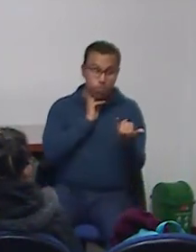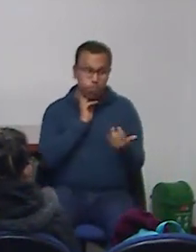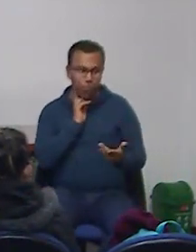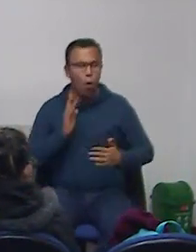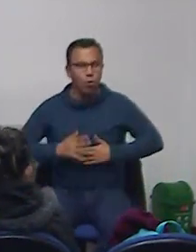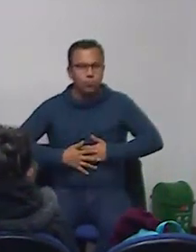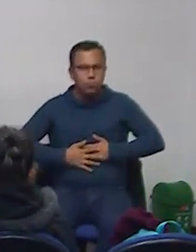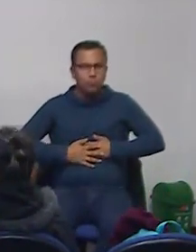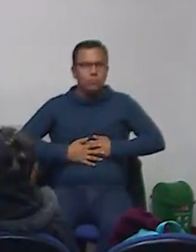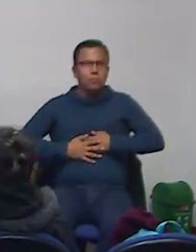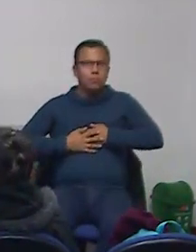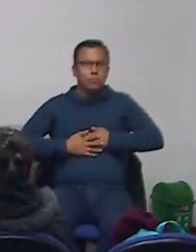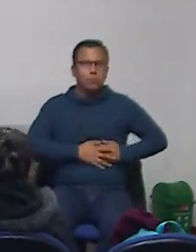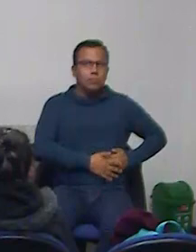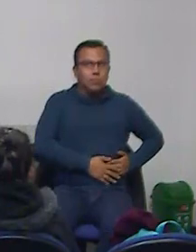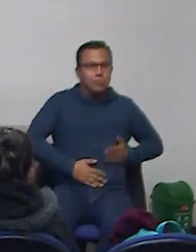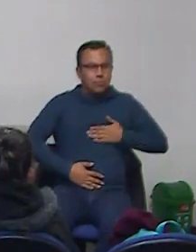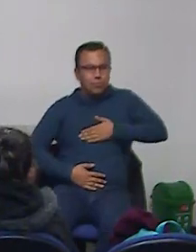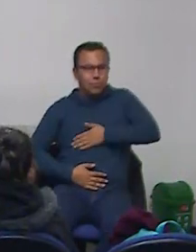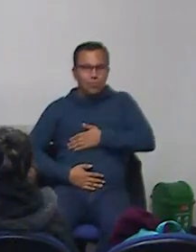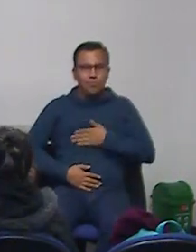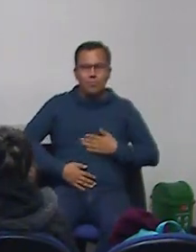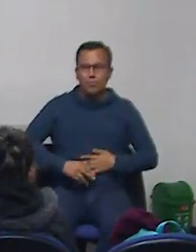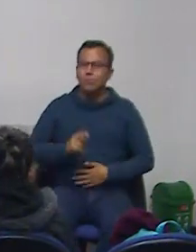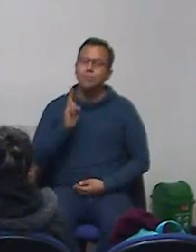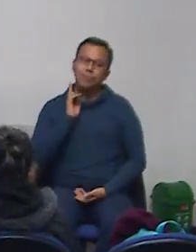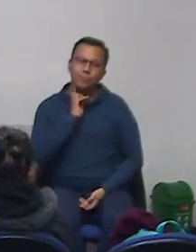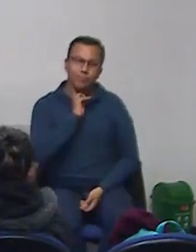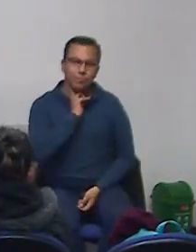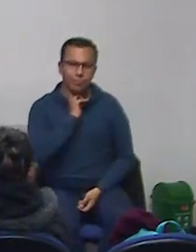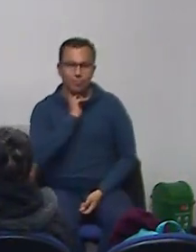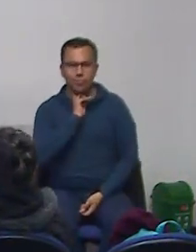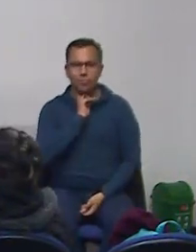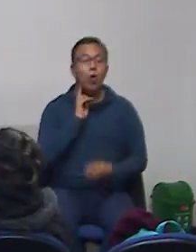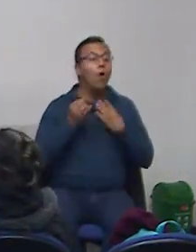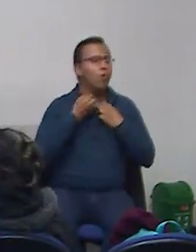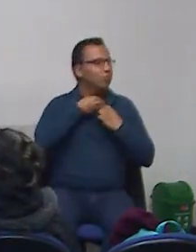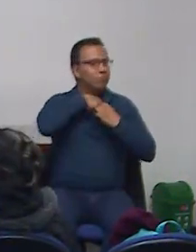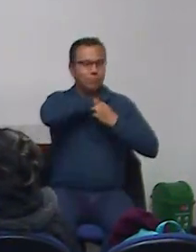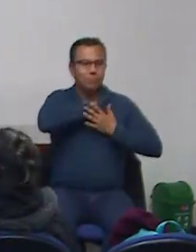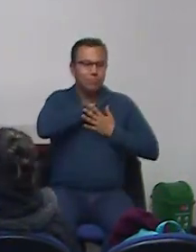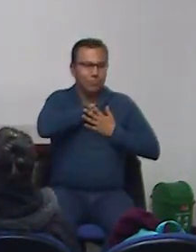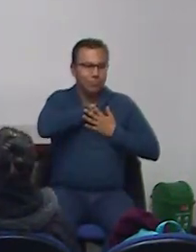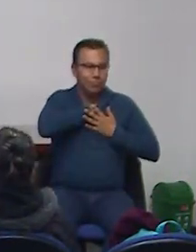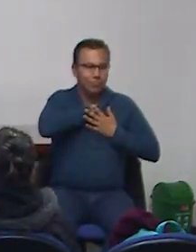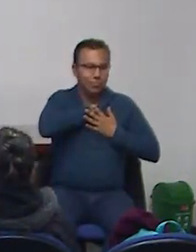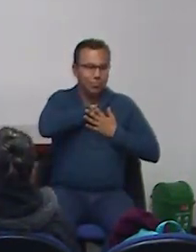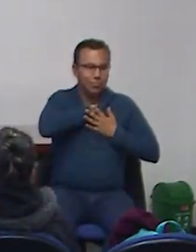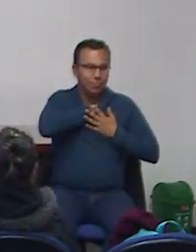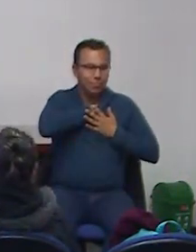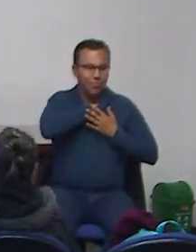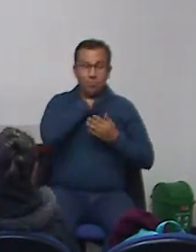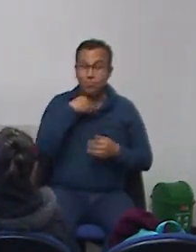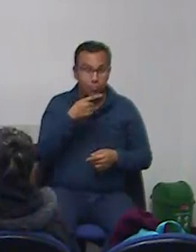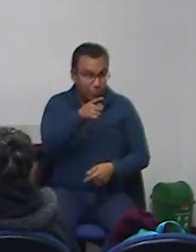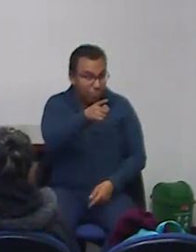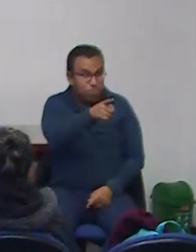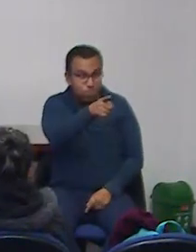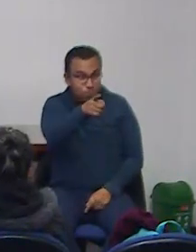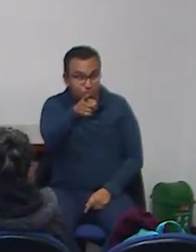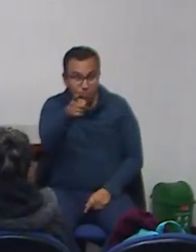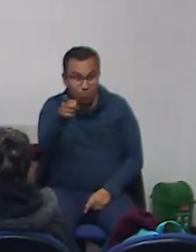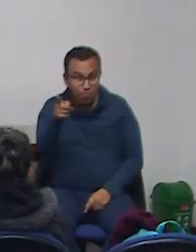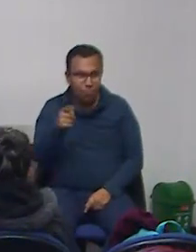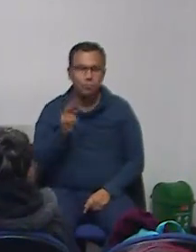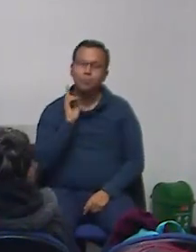panza también hay un punto en el que uno puede identificar el pulso hecho cada uno m en dónde y se va a concentrar muy bien